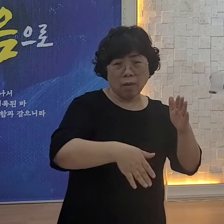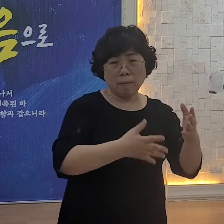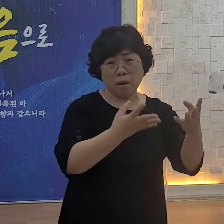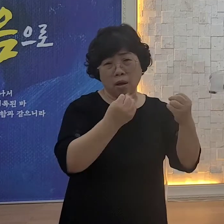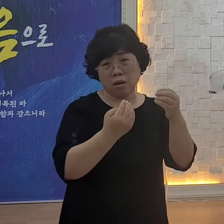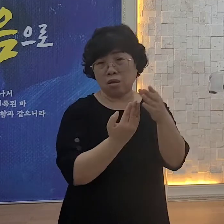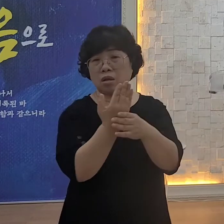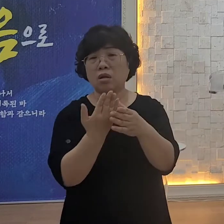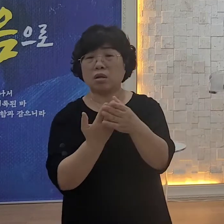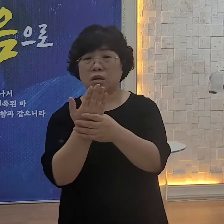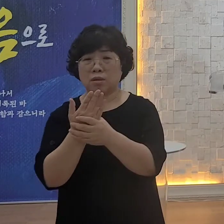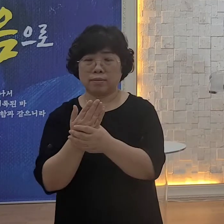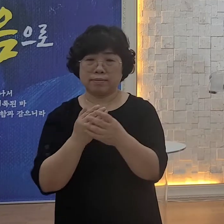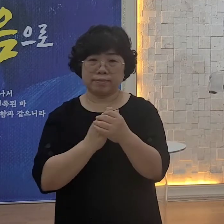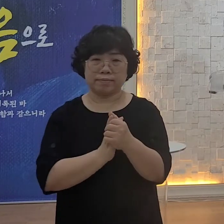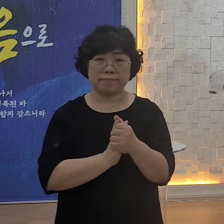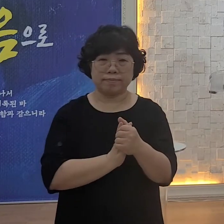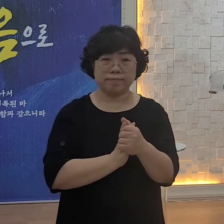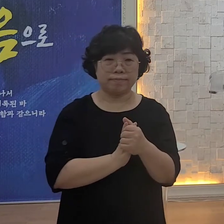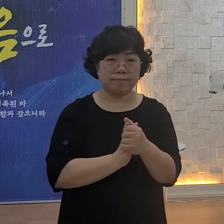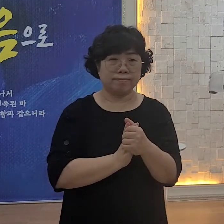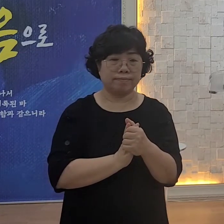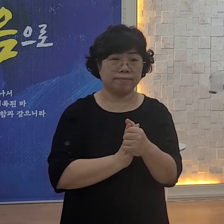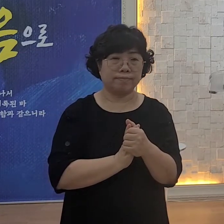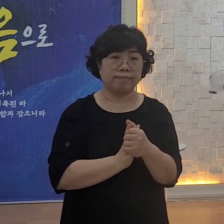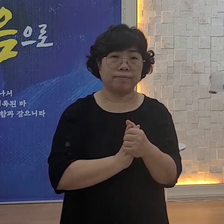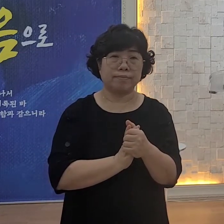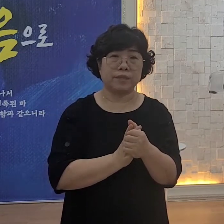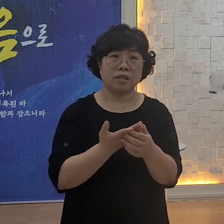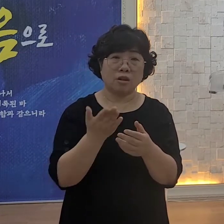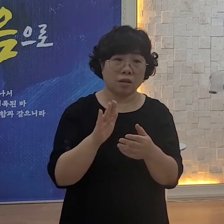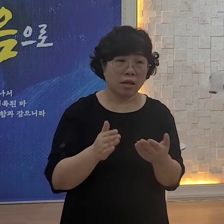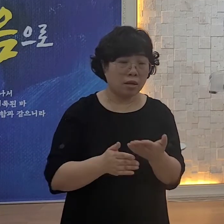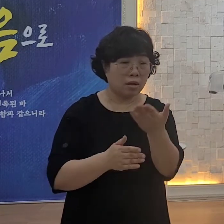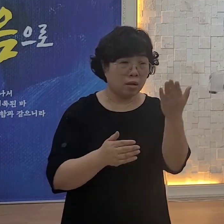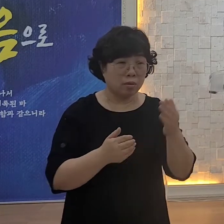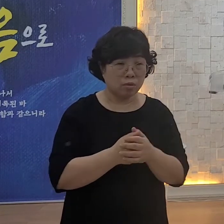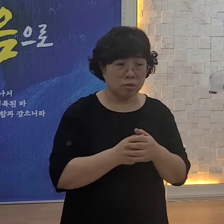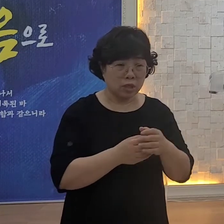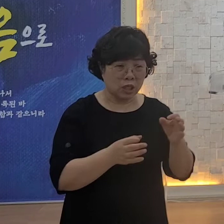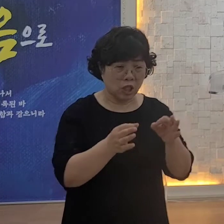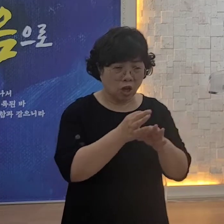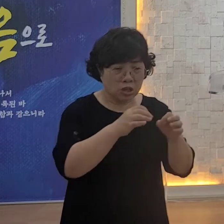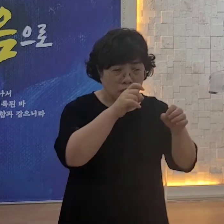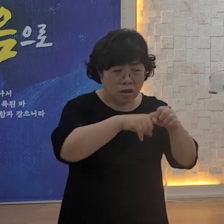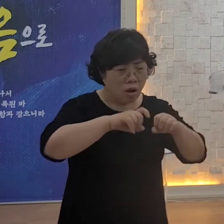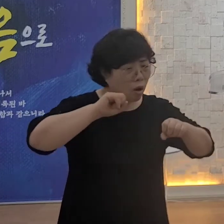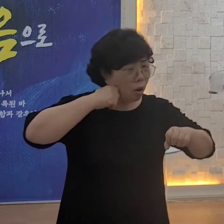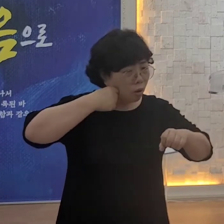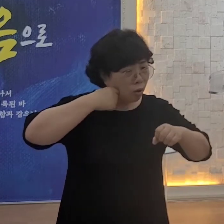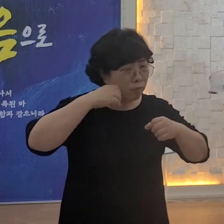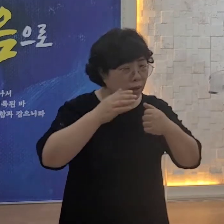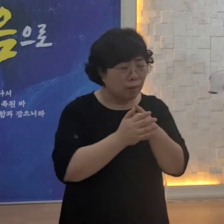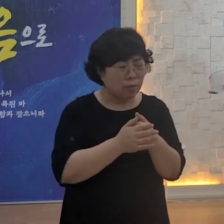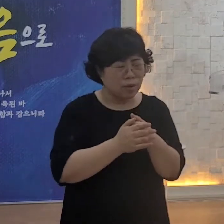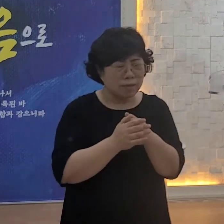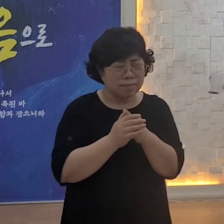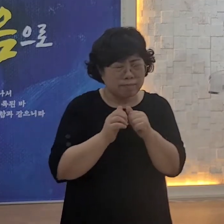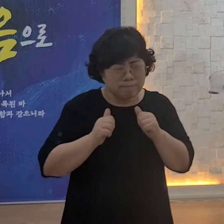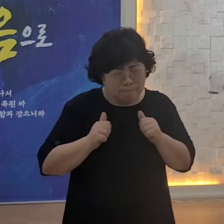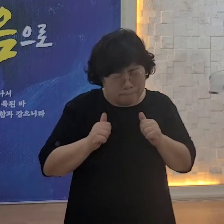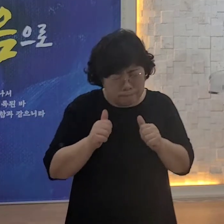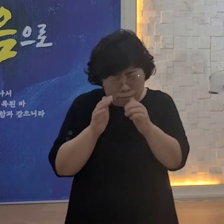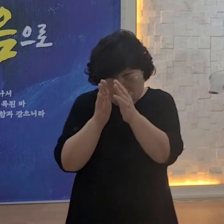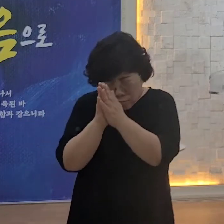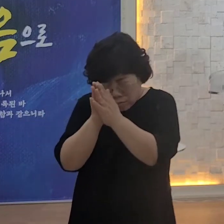가정들, 서민들은 더 어려워지고 있습니다. 여러분 그런데 이 경제적인 문제를 두고 열심히 기도했는데